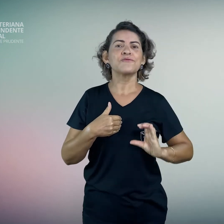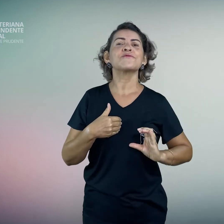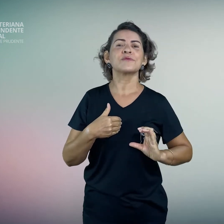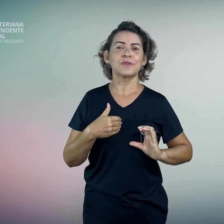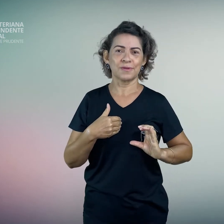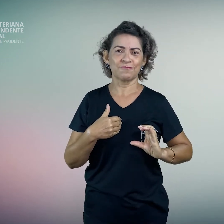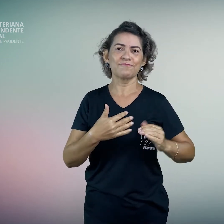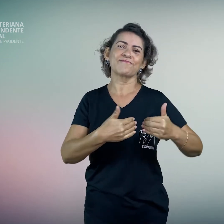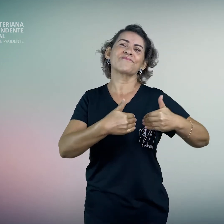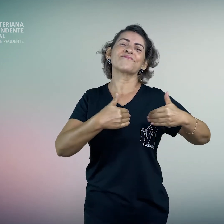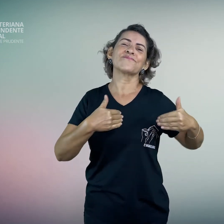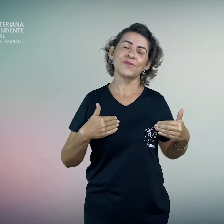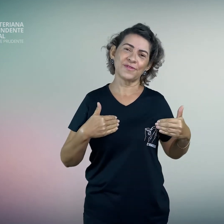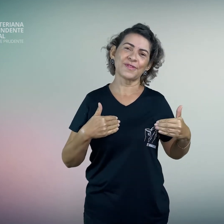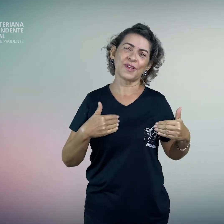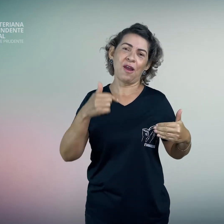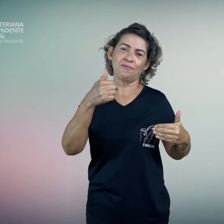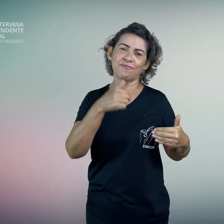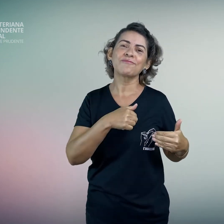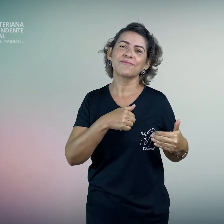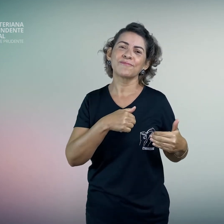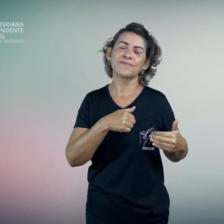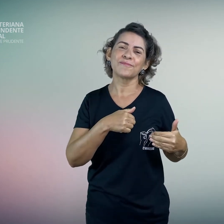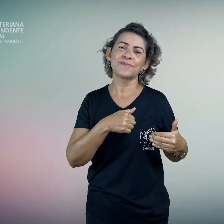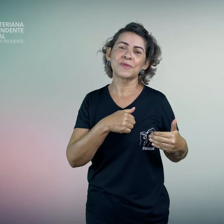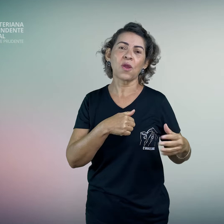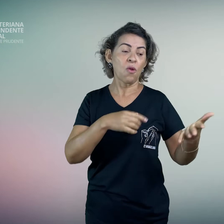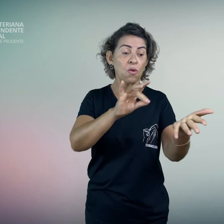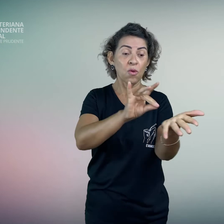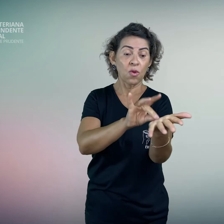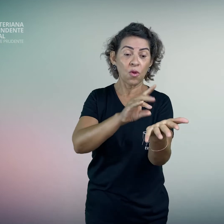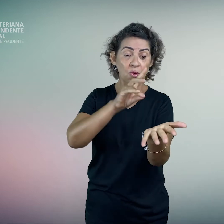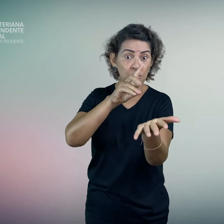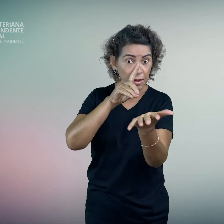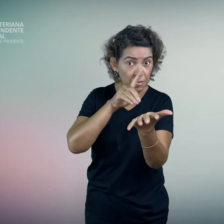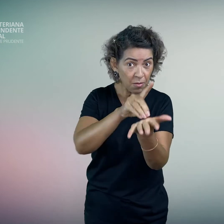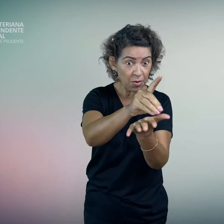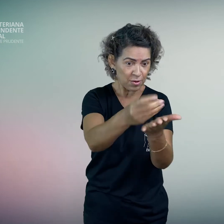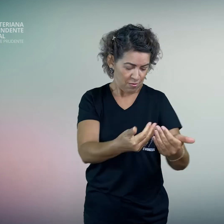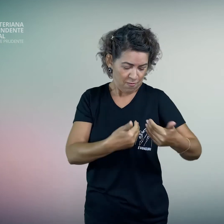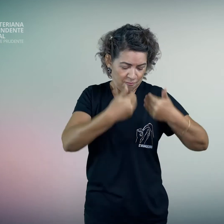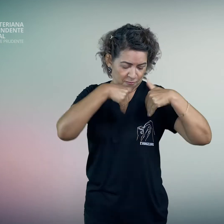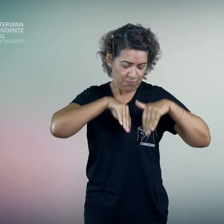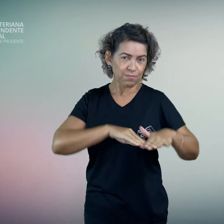seja, abrimos portas para ele e seus demônios em nossa vida.